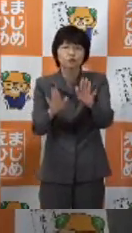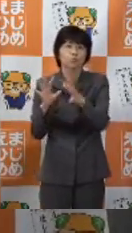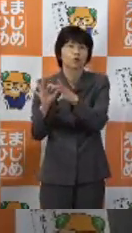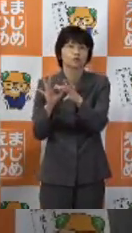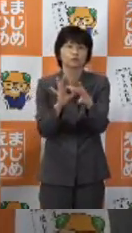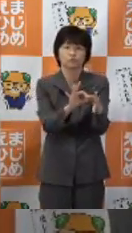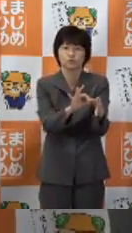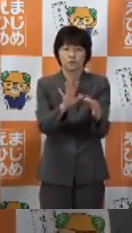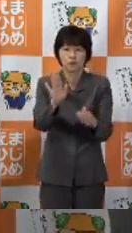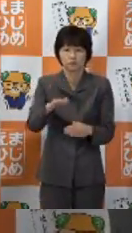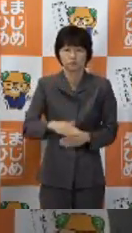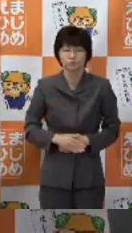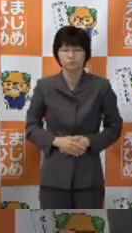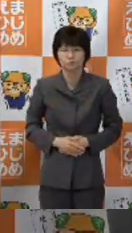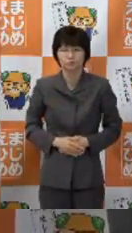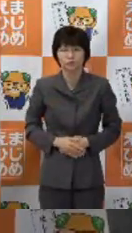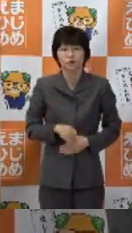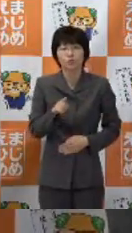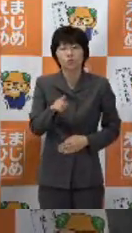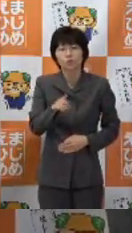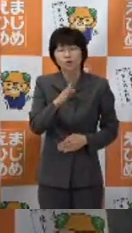女先いつもいい